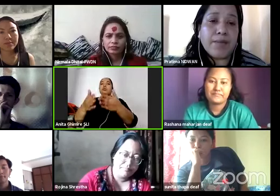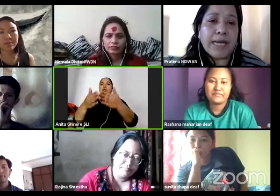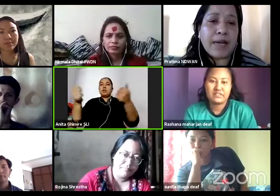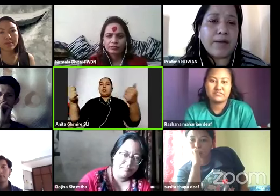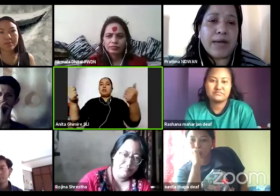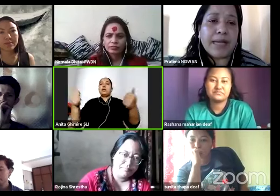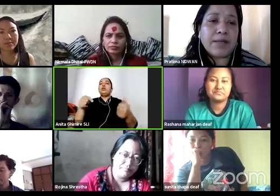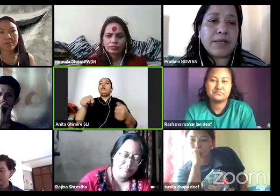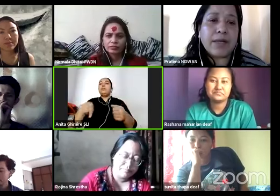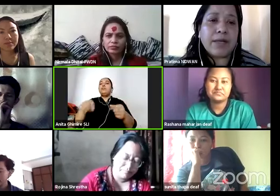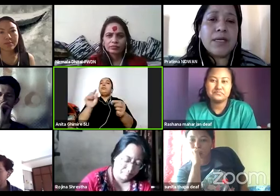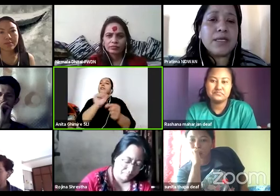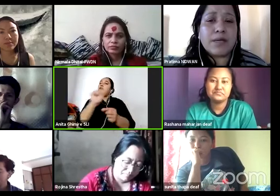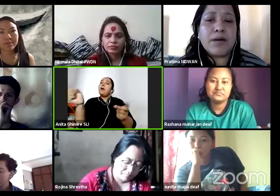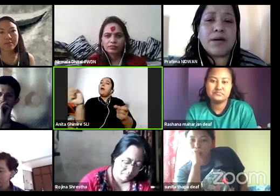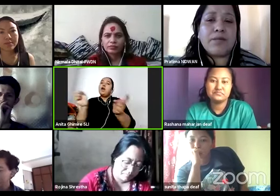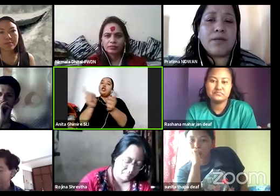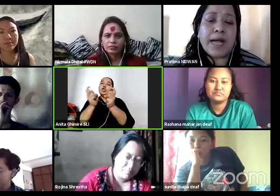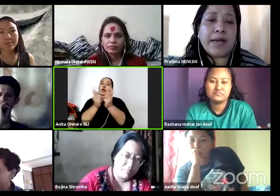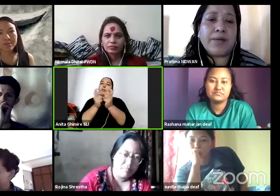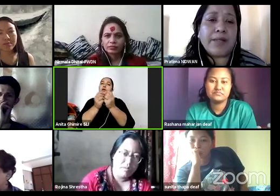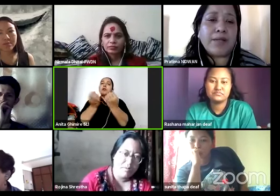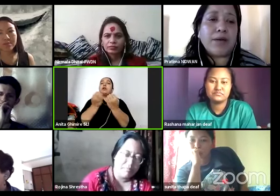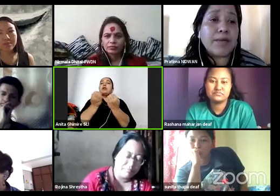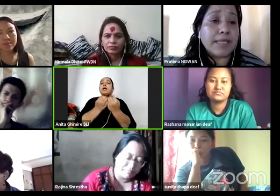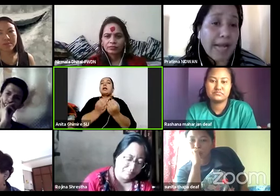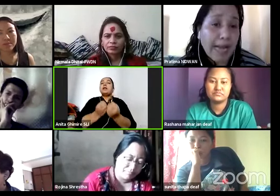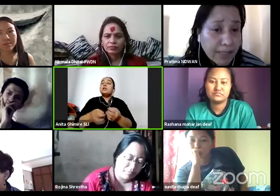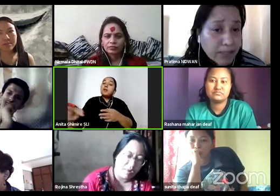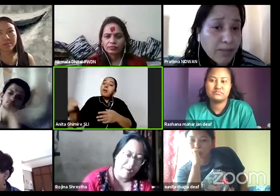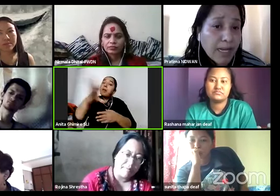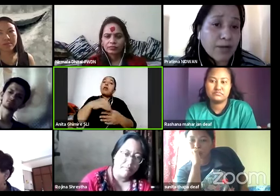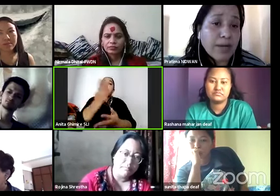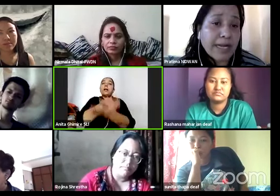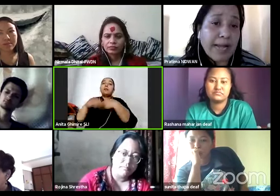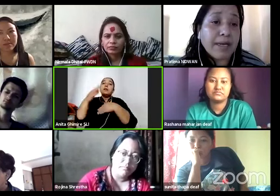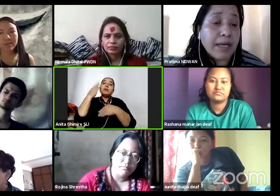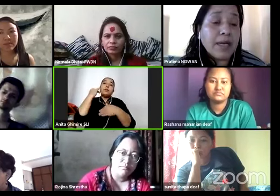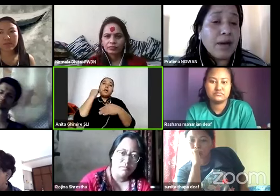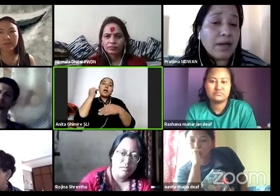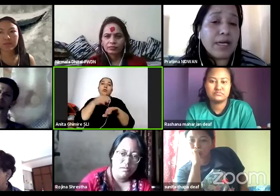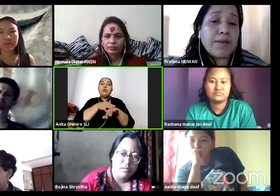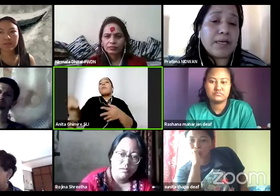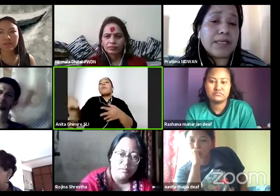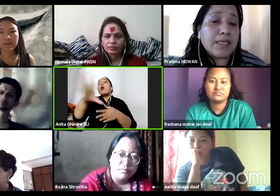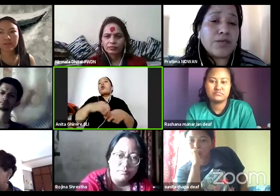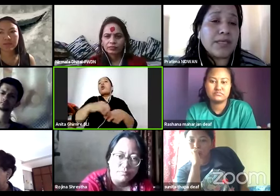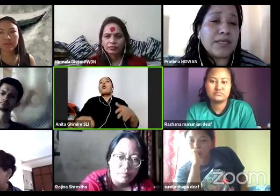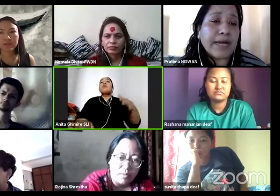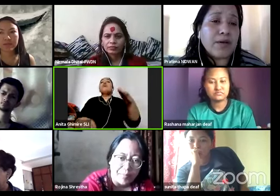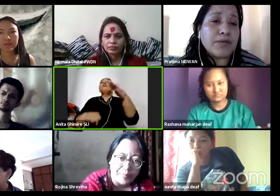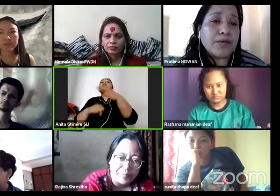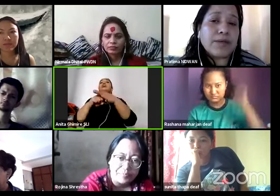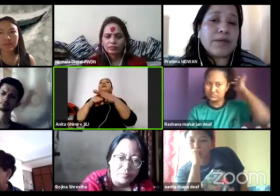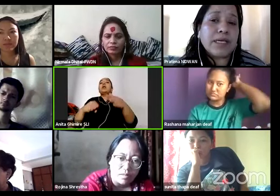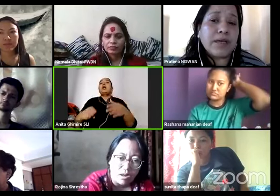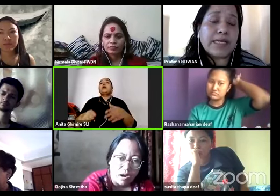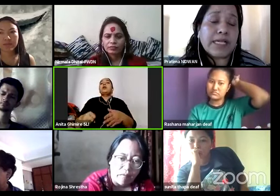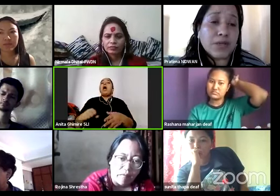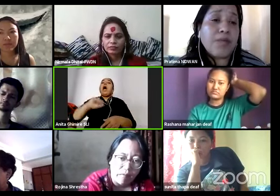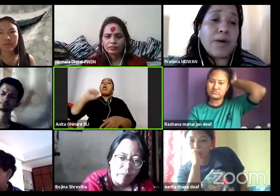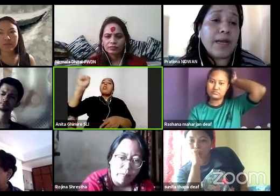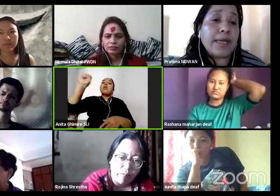भएको महिलाको लागि मात्रै होइन समग्र मूलधारको आन्दोलनमा चाहिँ हाम्रा सवालहरूलाई हामीले अघि नै भने जस्तै त्यो ट्विन ट्र्याक अप्रोचमा